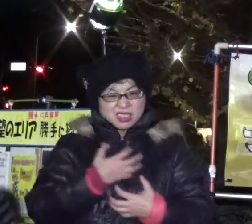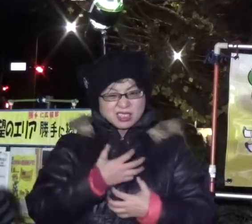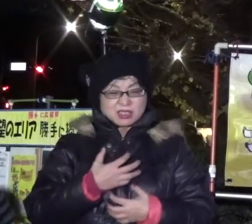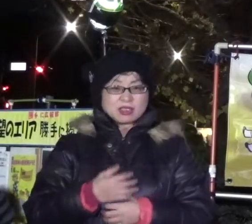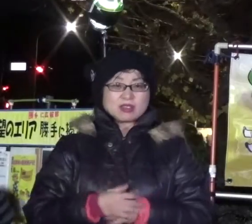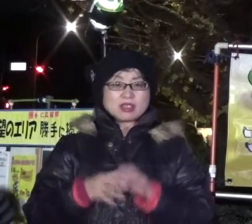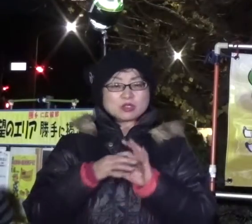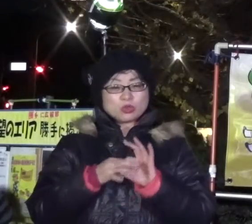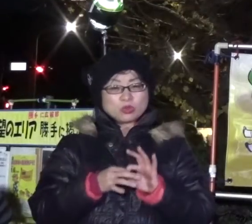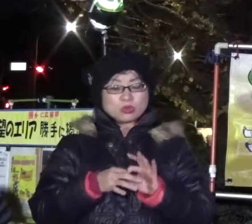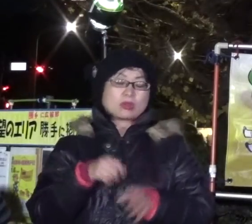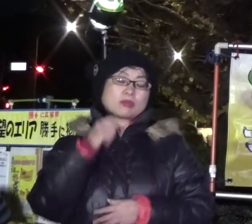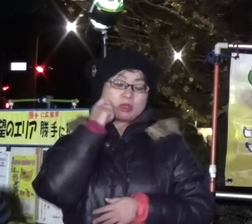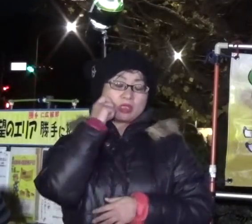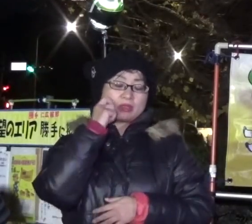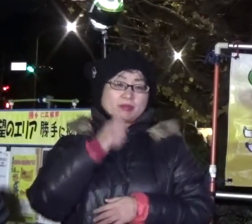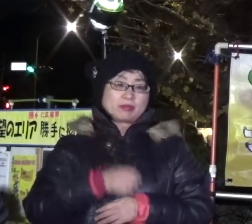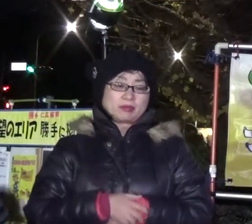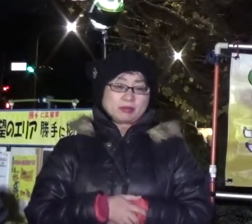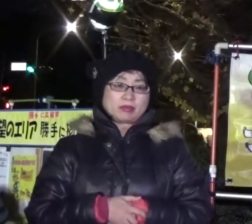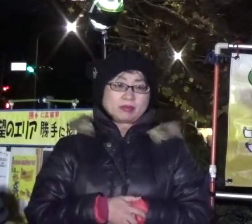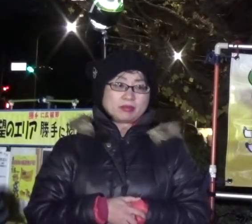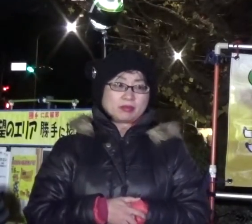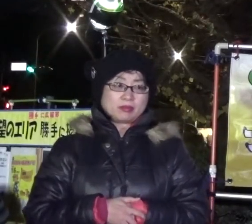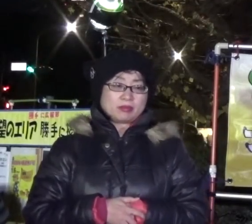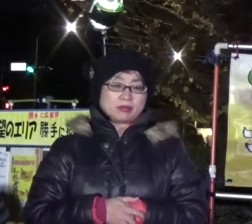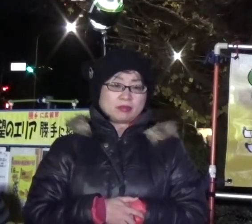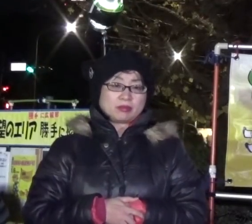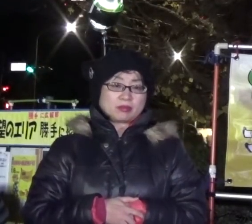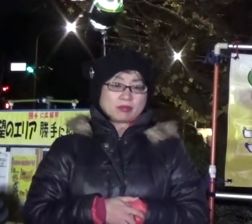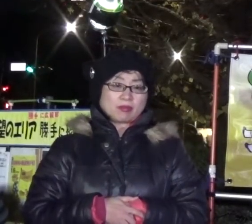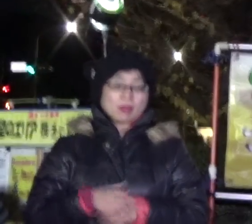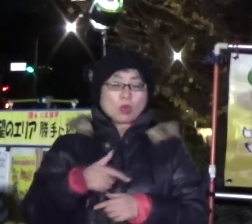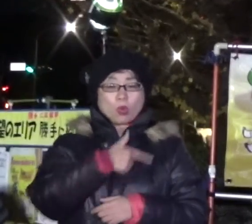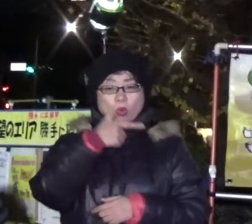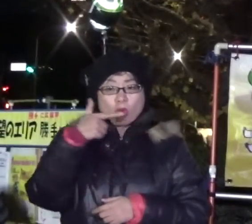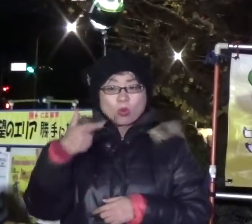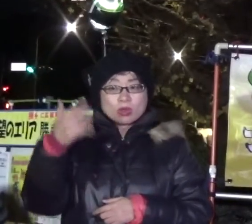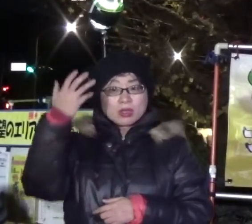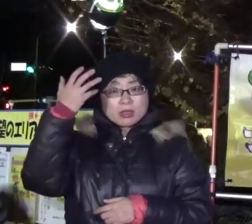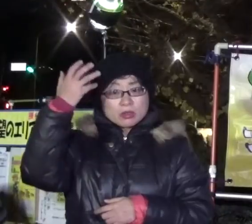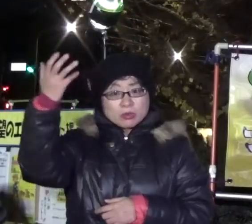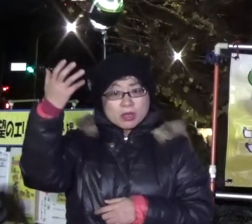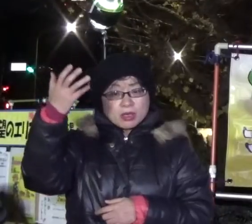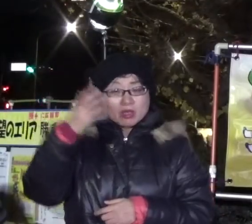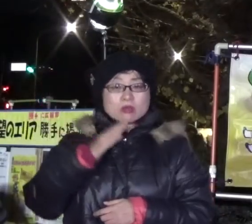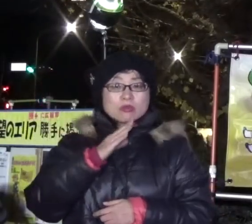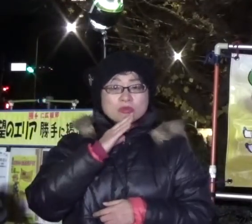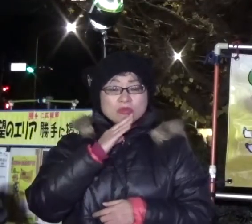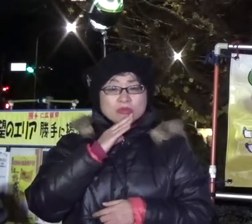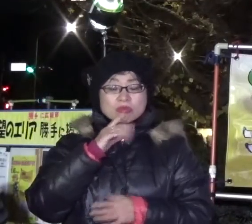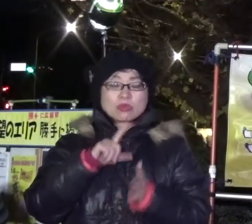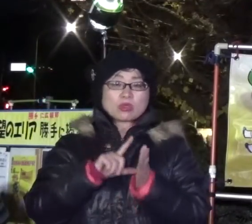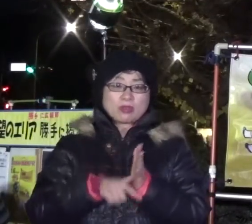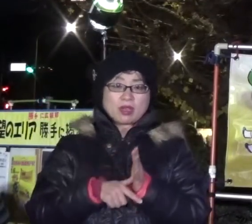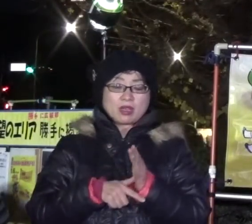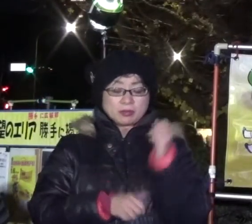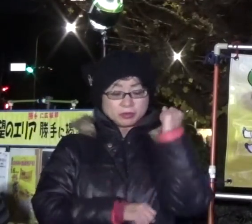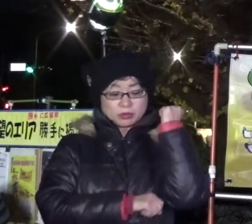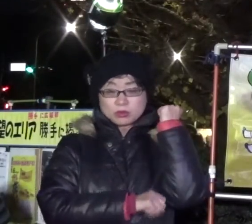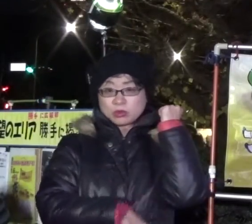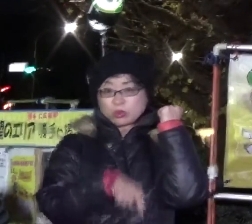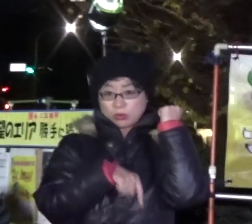まり長く続かないですよね。でそれでもやはり大きな夢を実現しようと思うと、やはりそのベースにです